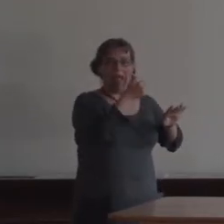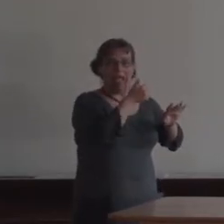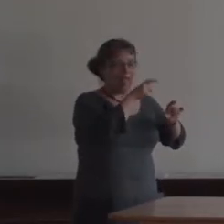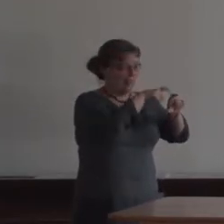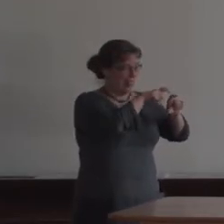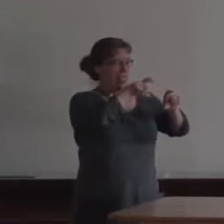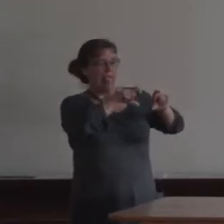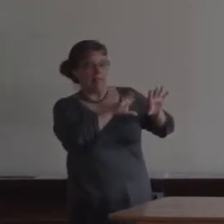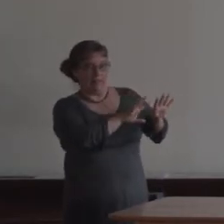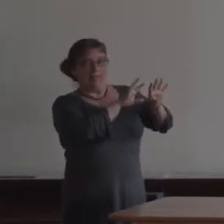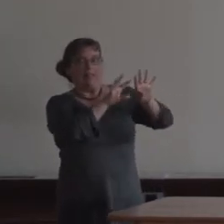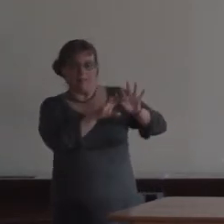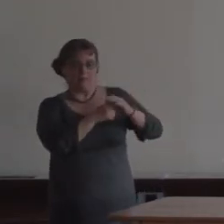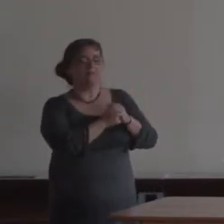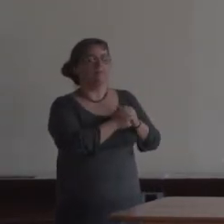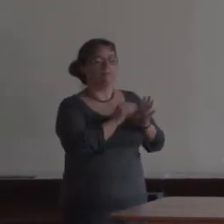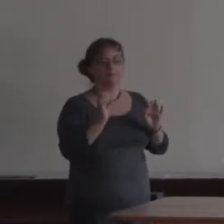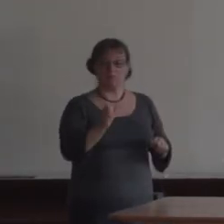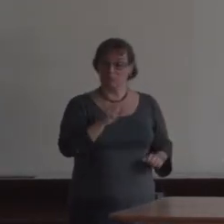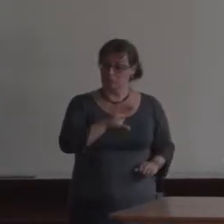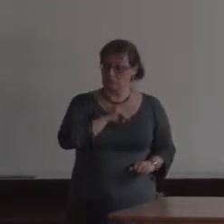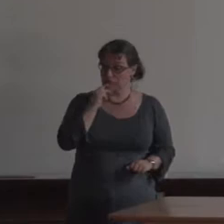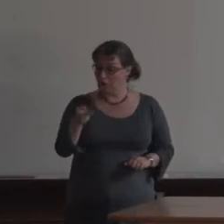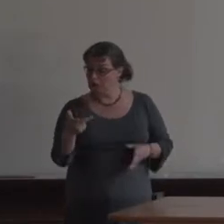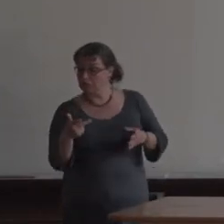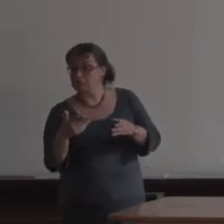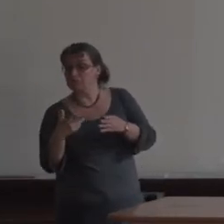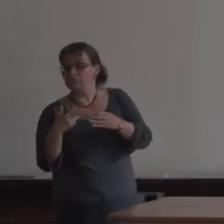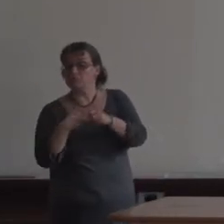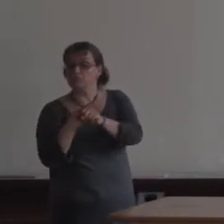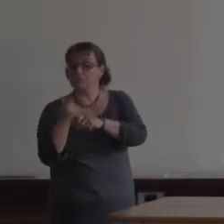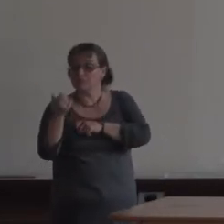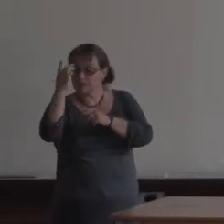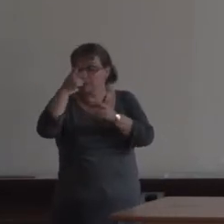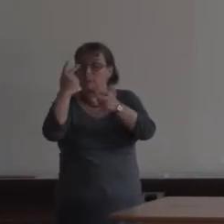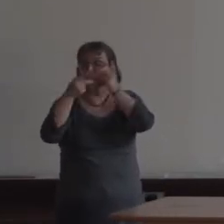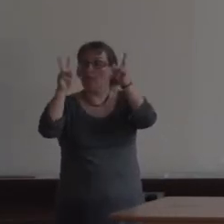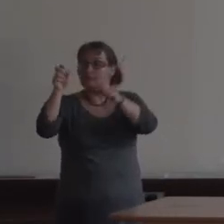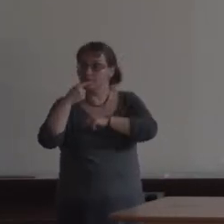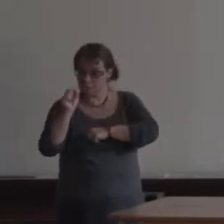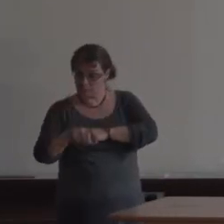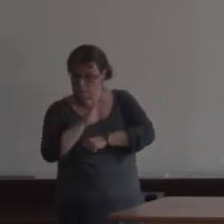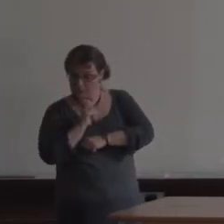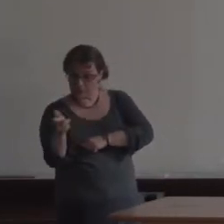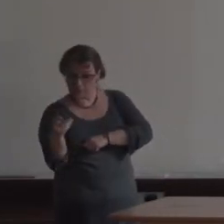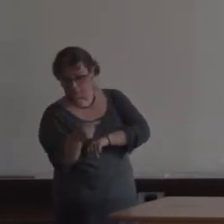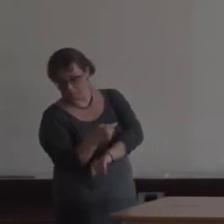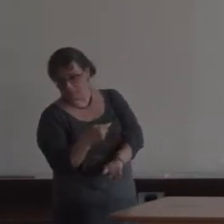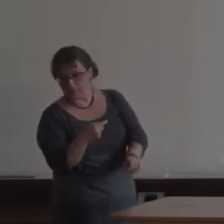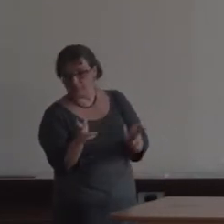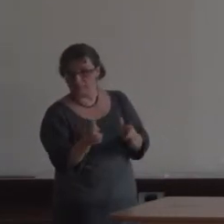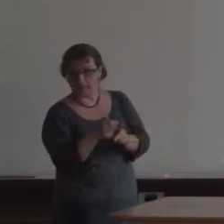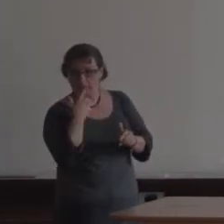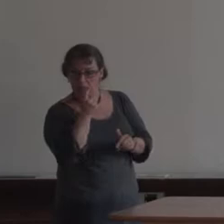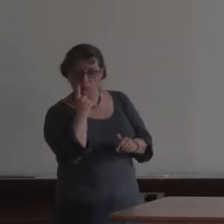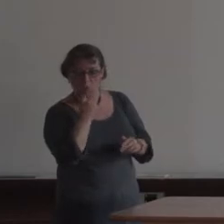Et je pourrais aussi demander à Hypothesis de m'aider à tester les cas, les différentes valeurs de décalage.